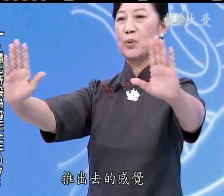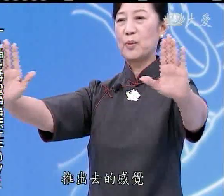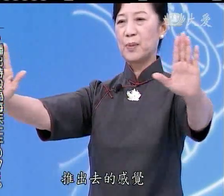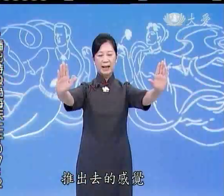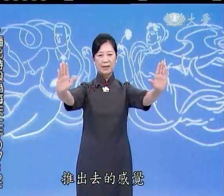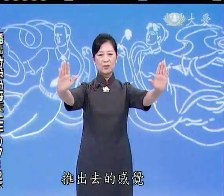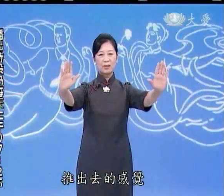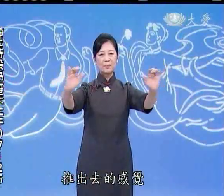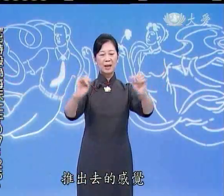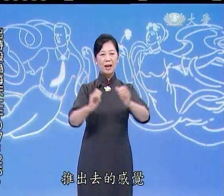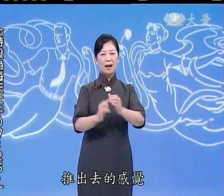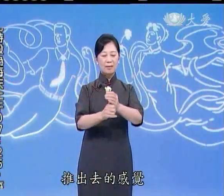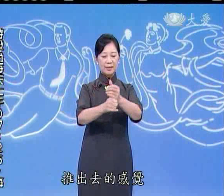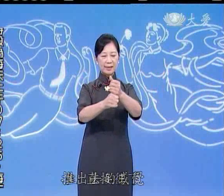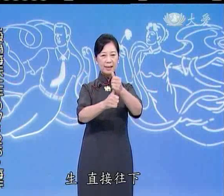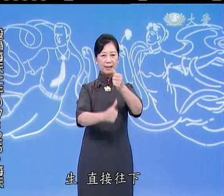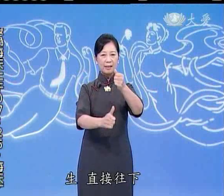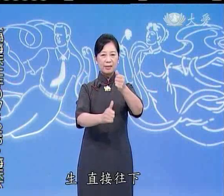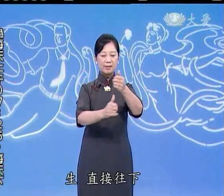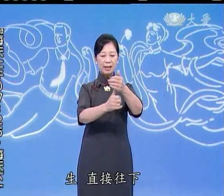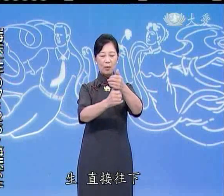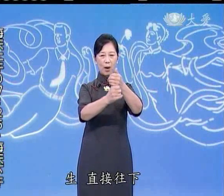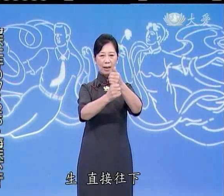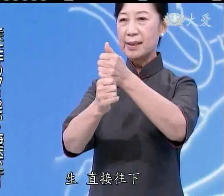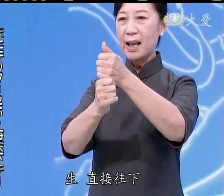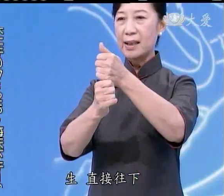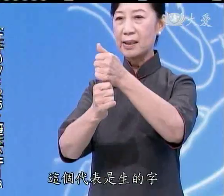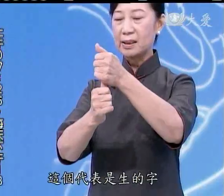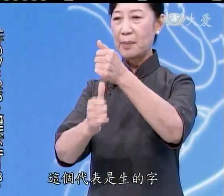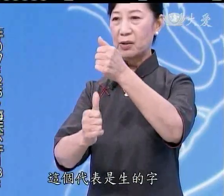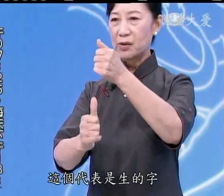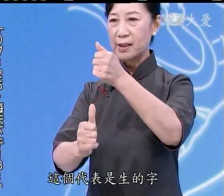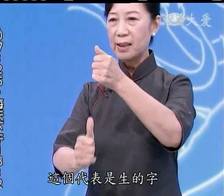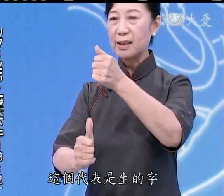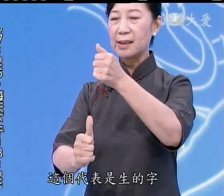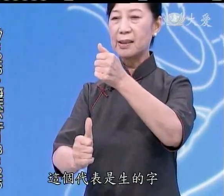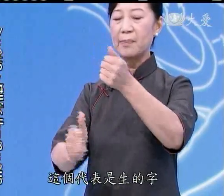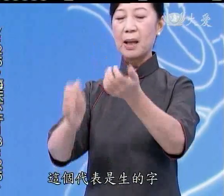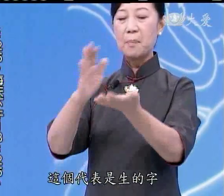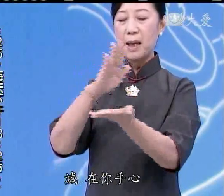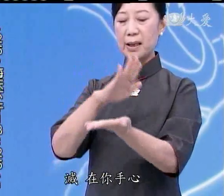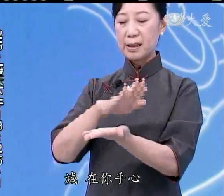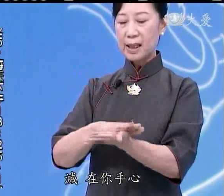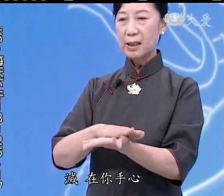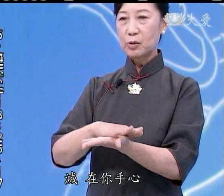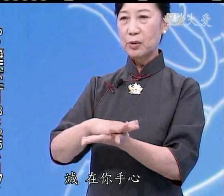去，感觉好。伸直接往下，这个代表是伸的字。灭在你的手